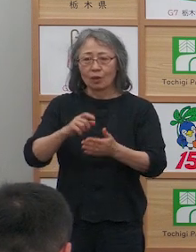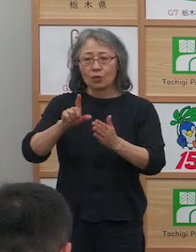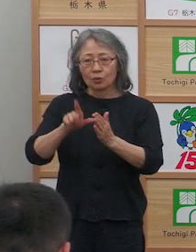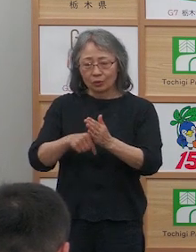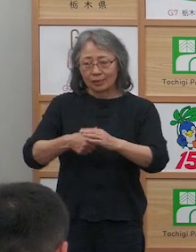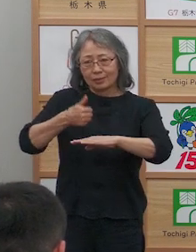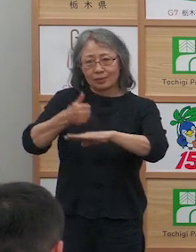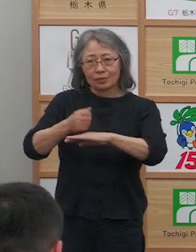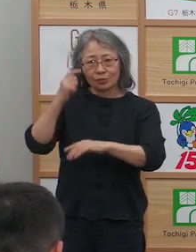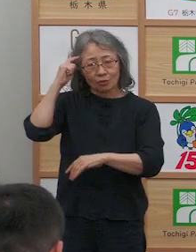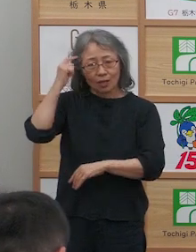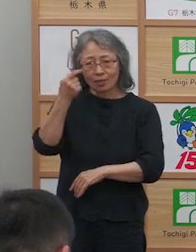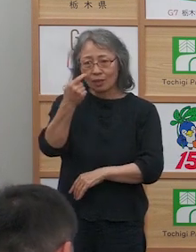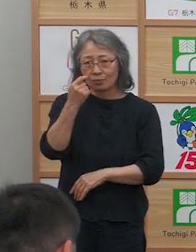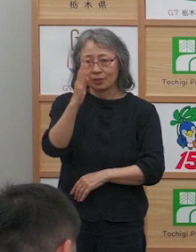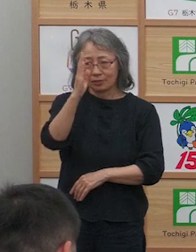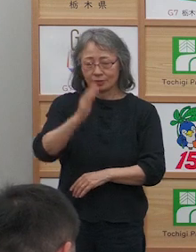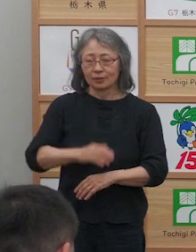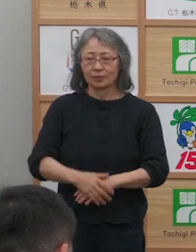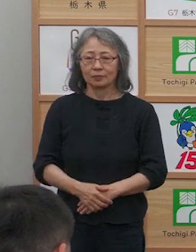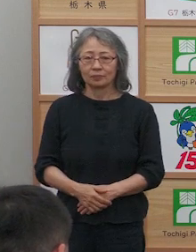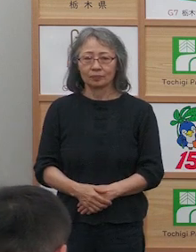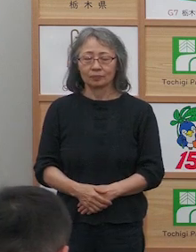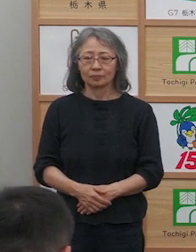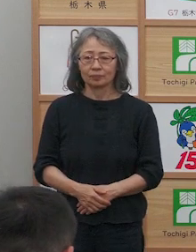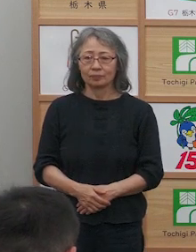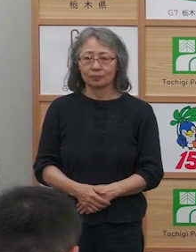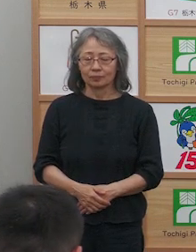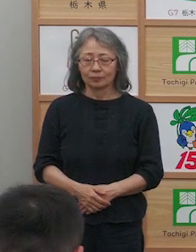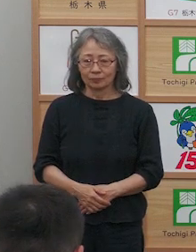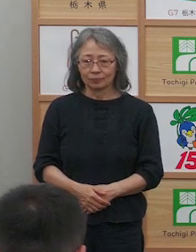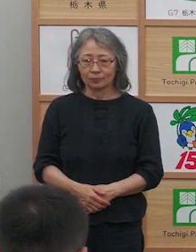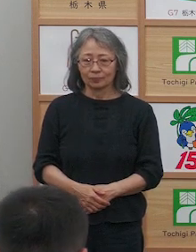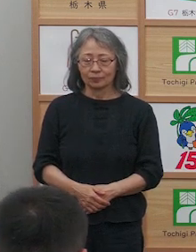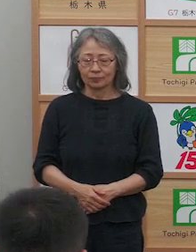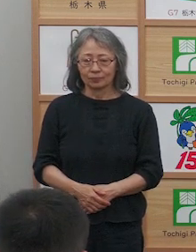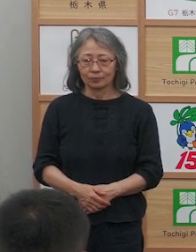知事の所感をお願いします。 はい、